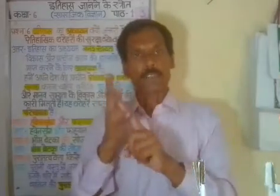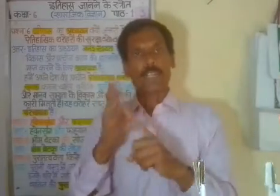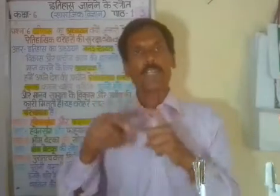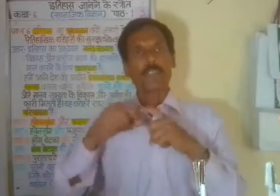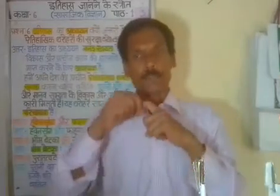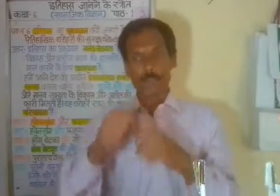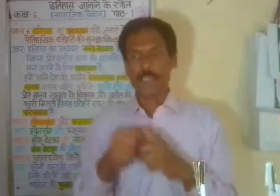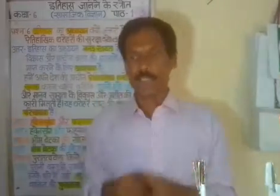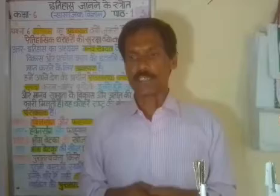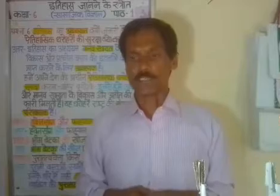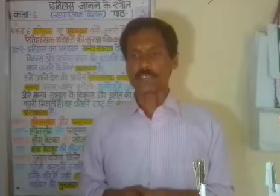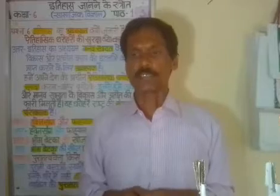पांचवा प्रश्न,